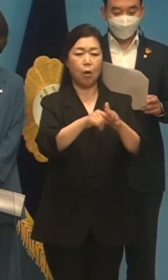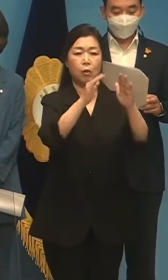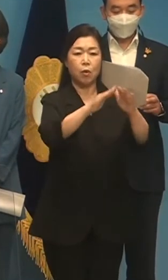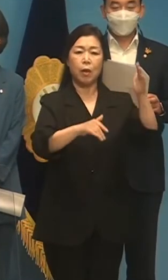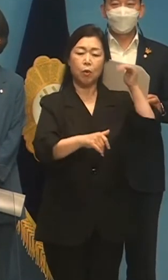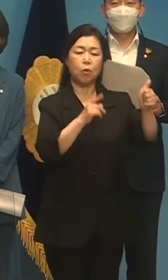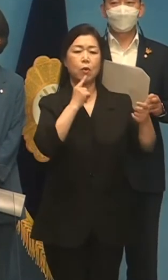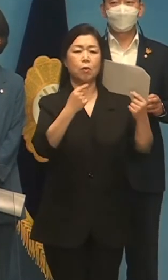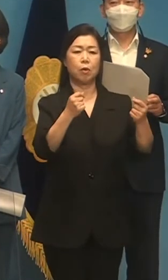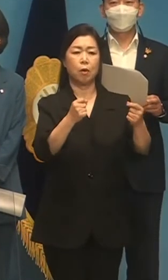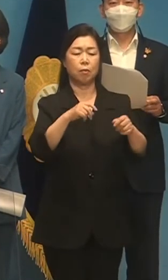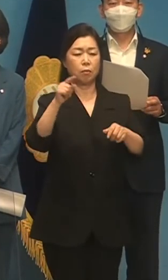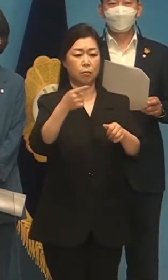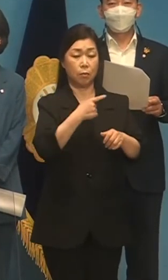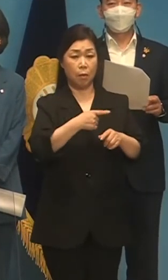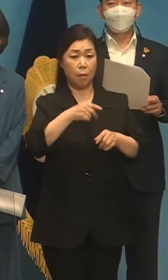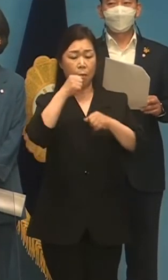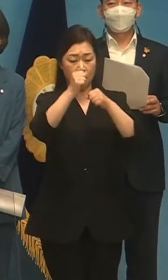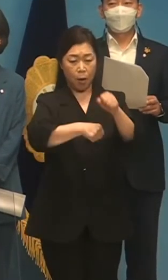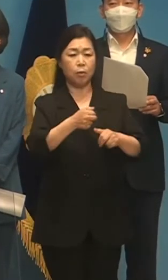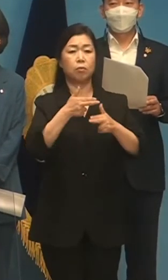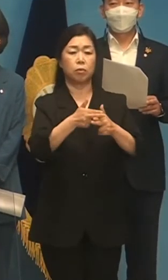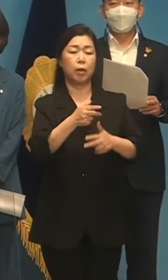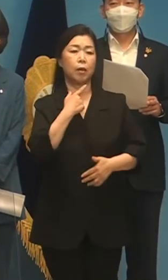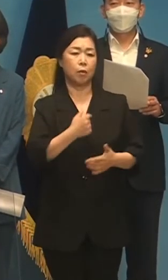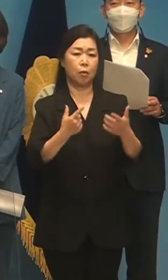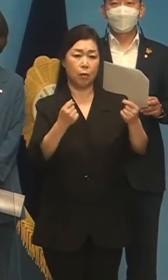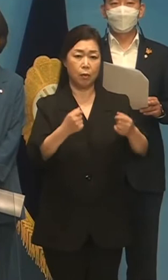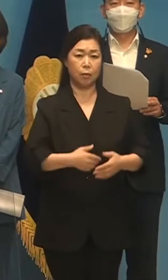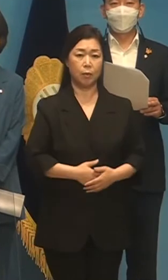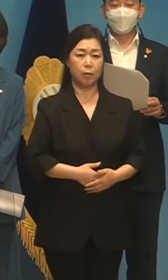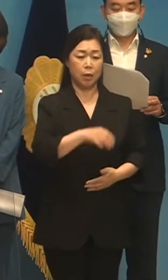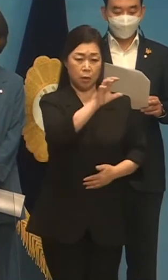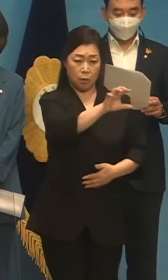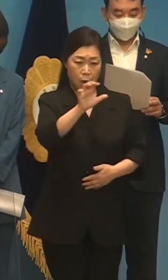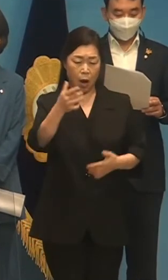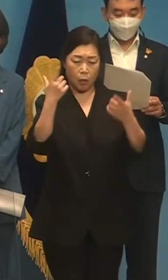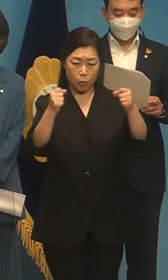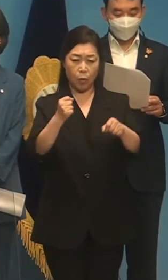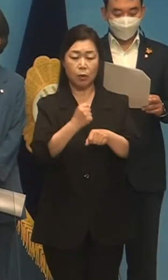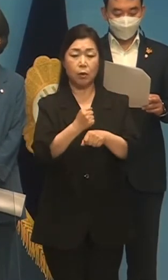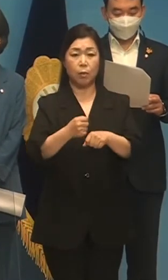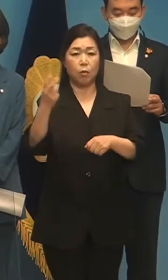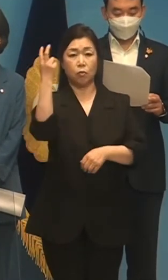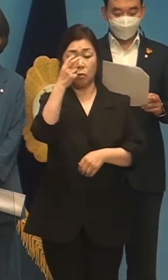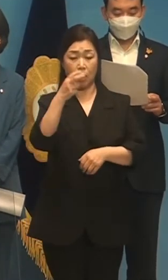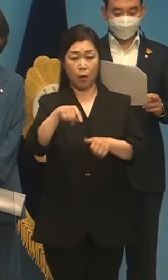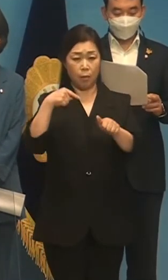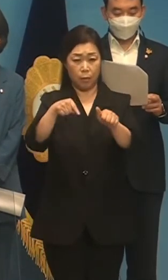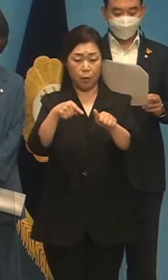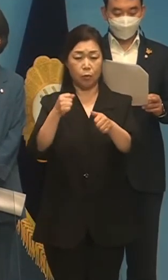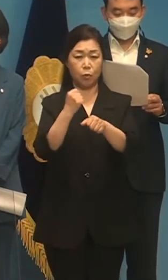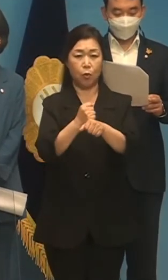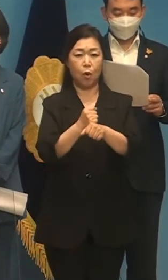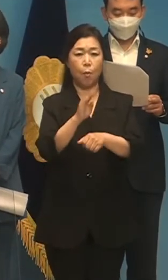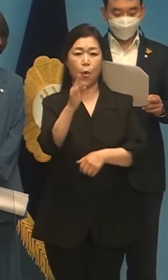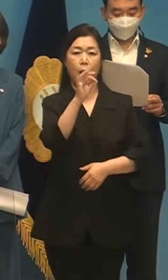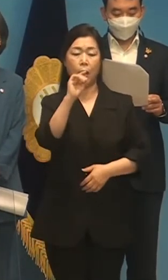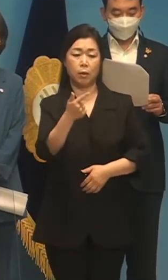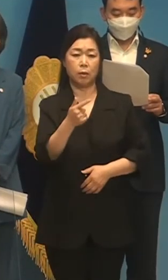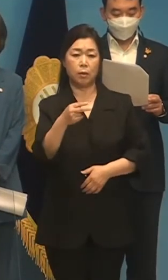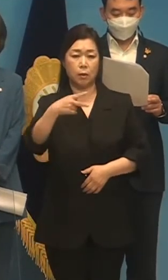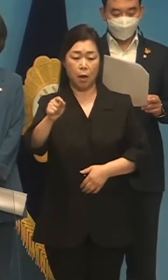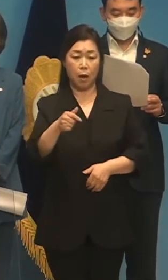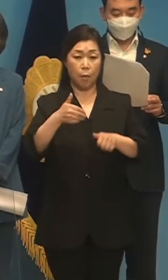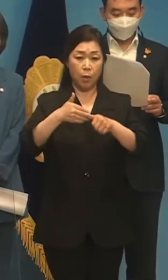가진 무소불위의 수사권이었습니다. 쿠데타의 걸림돌이 되는 정적은 수사의 칼을 건너 폐인을 만들고 보안사를 동원한